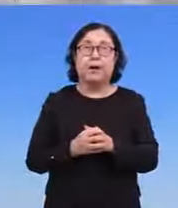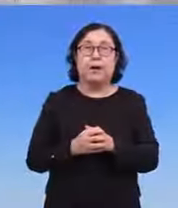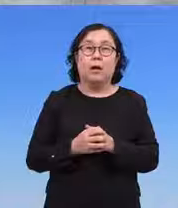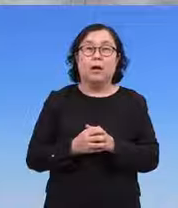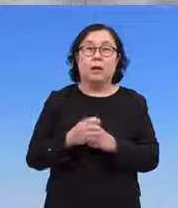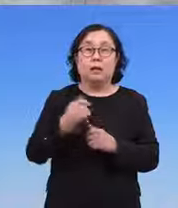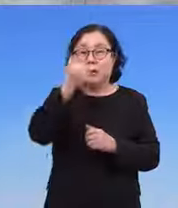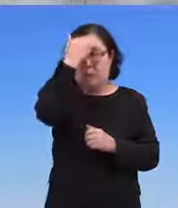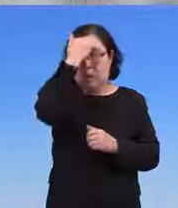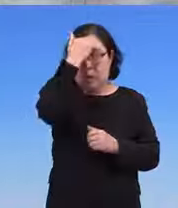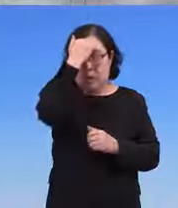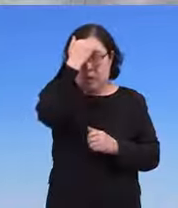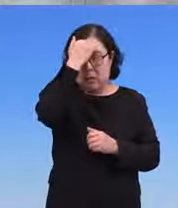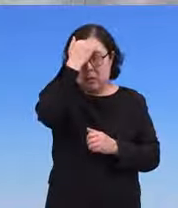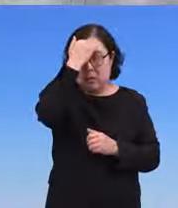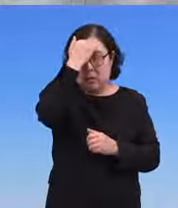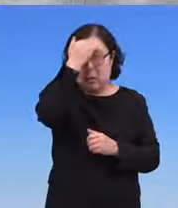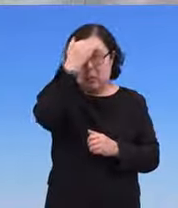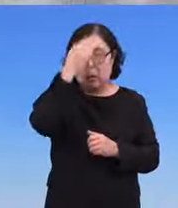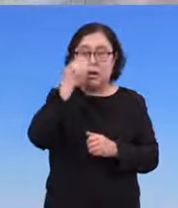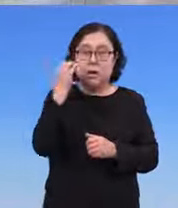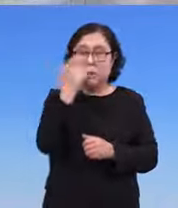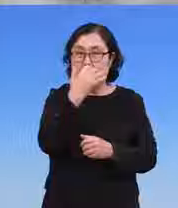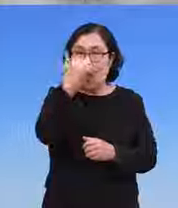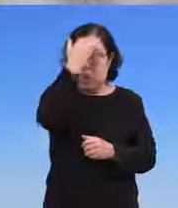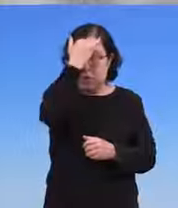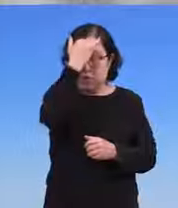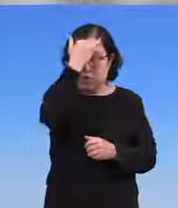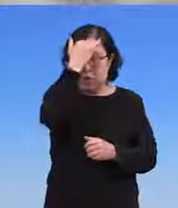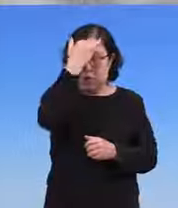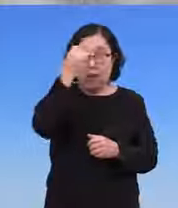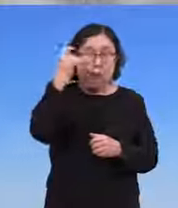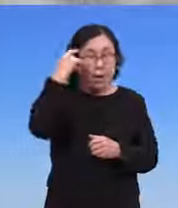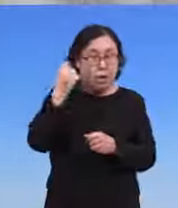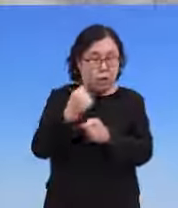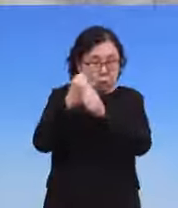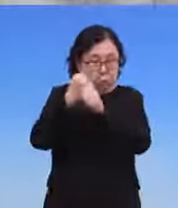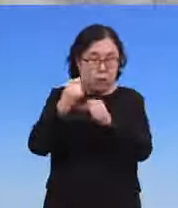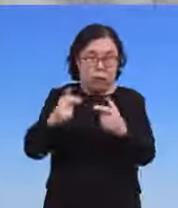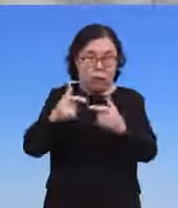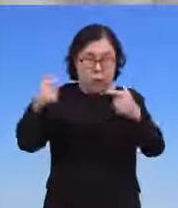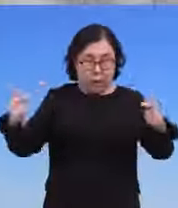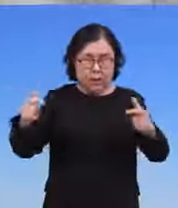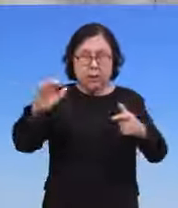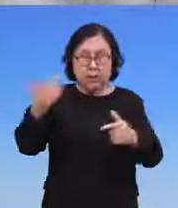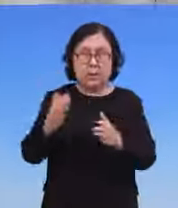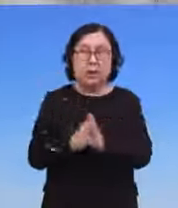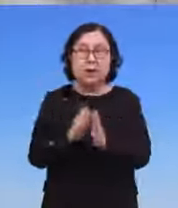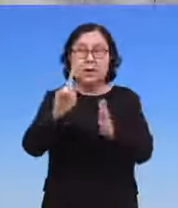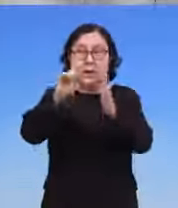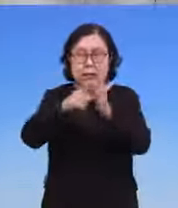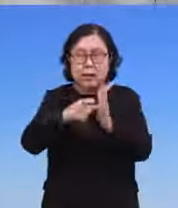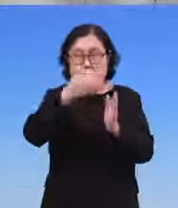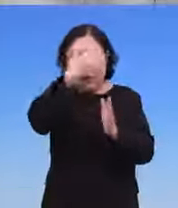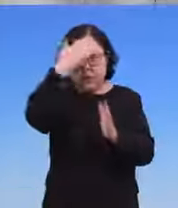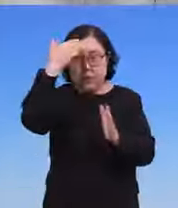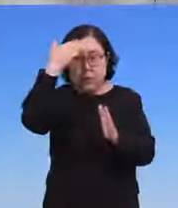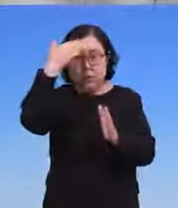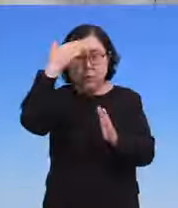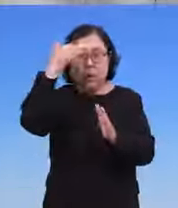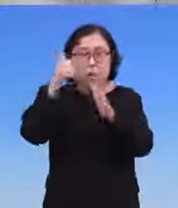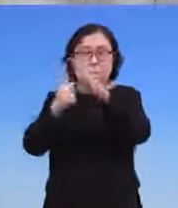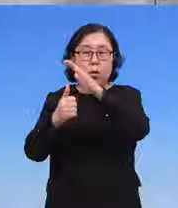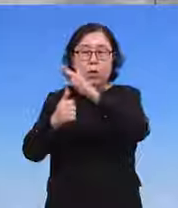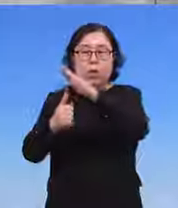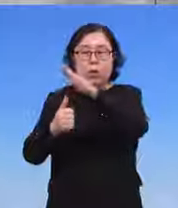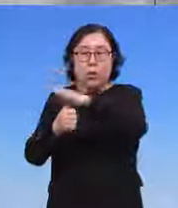이미 성윤리연구소가 지금 출범을 했는데요. 이게 더 확장이 될 겁니다. 그래서 이제 이 시대에 우리 청소년들과